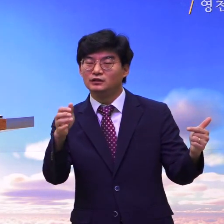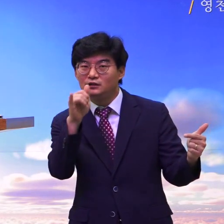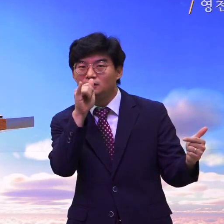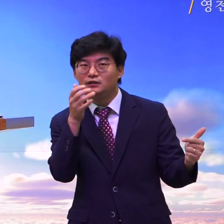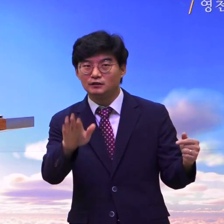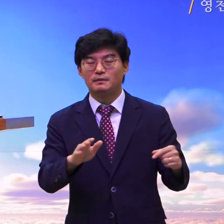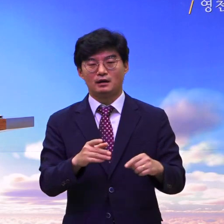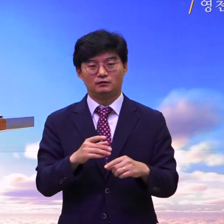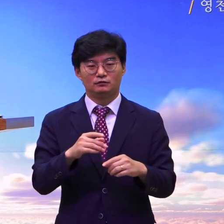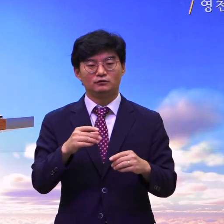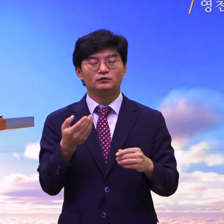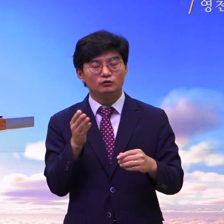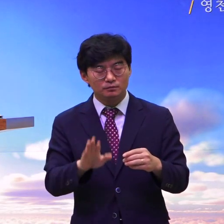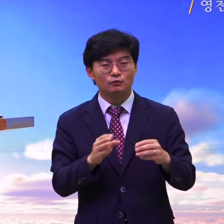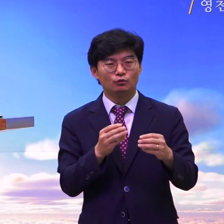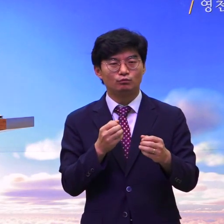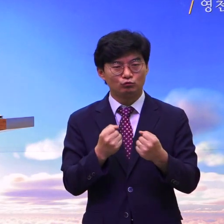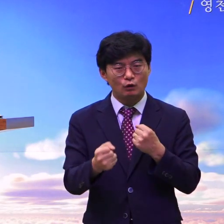사람들이 있었습니다.